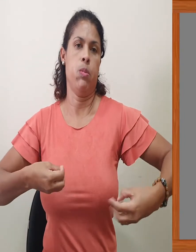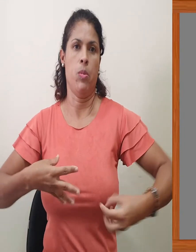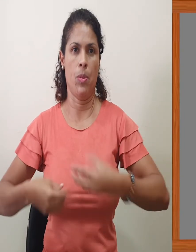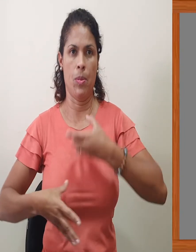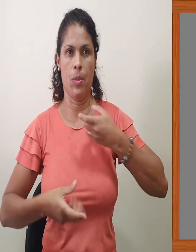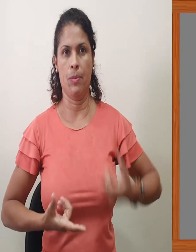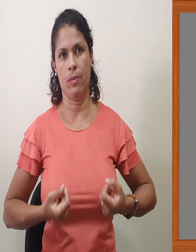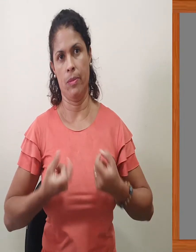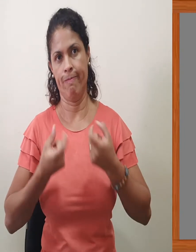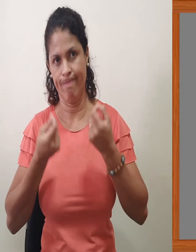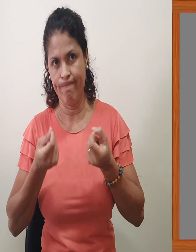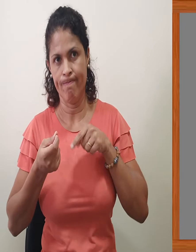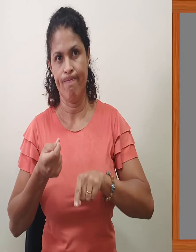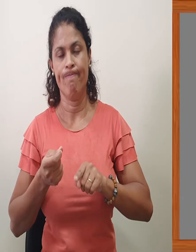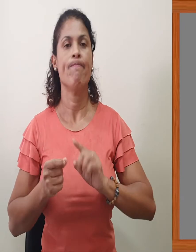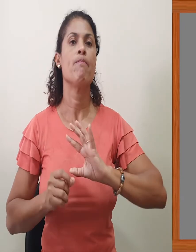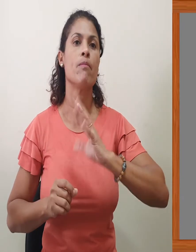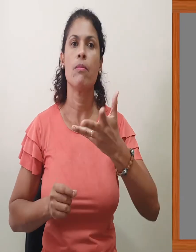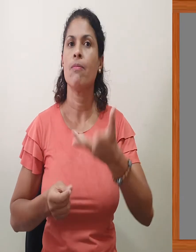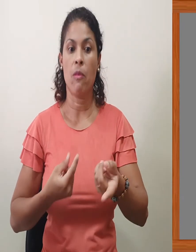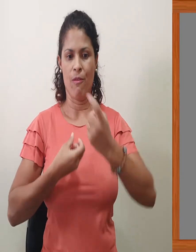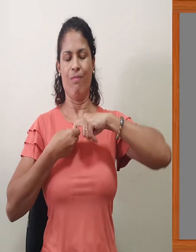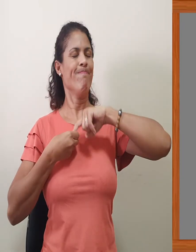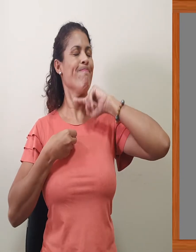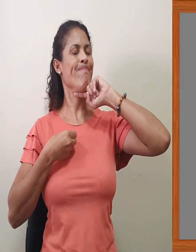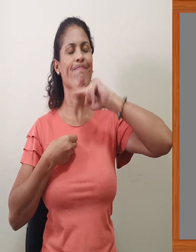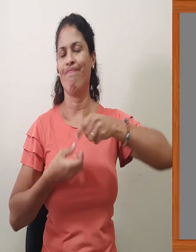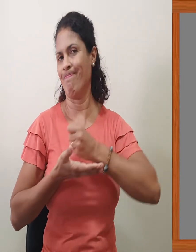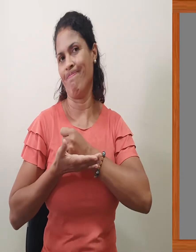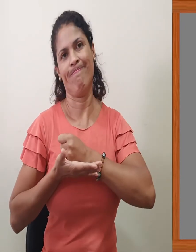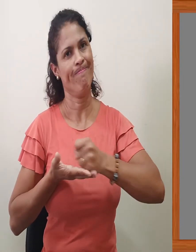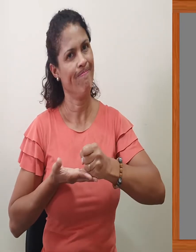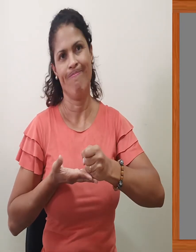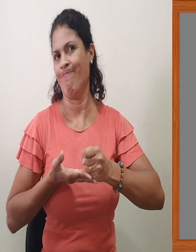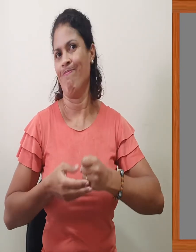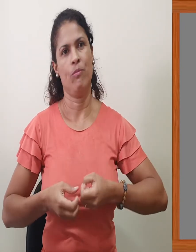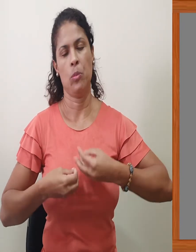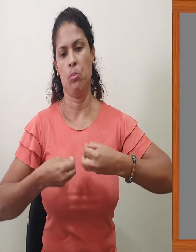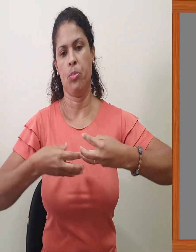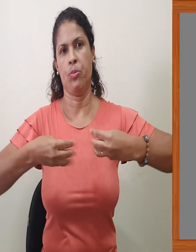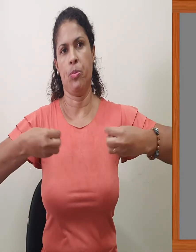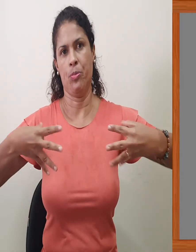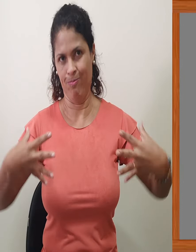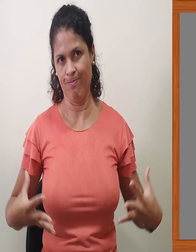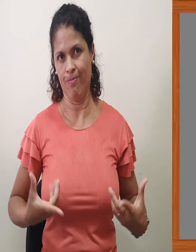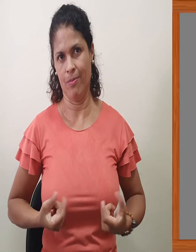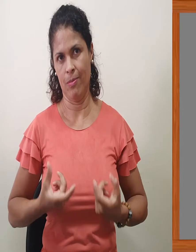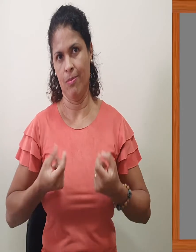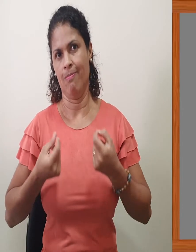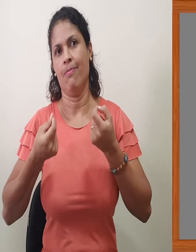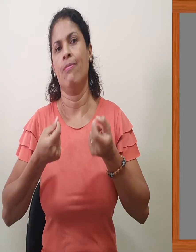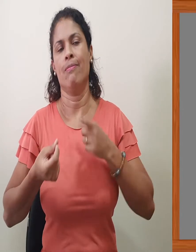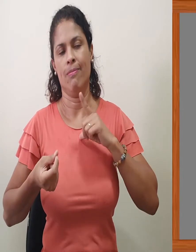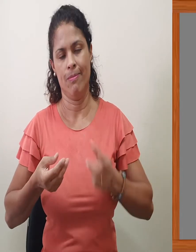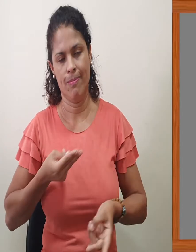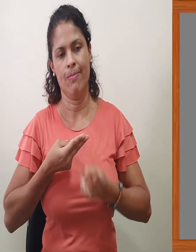isso somente se a exposição das células ao oncopromotor for interrompida. Os principais